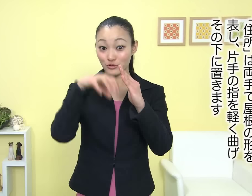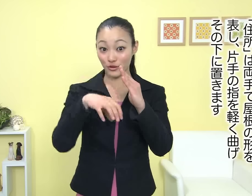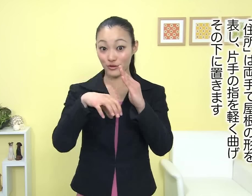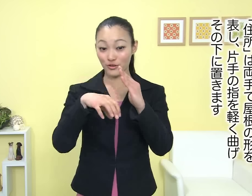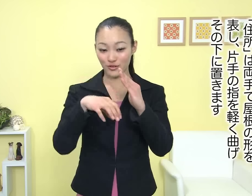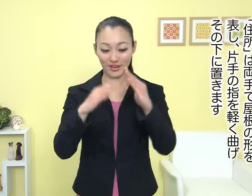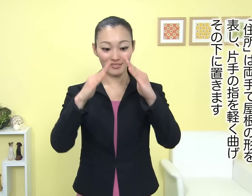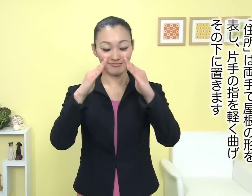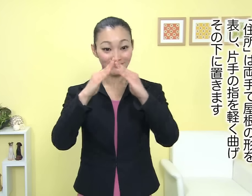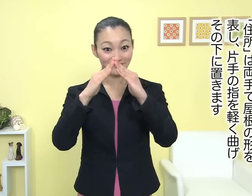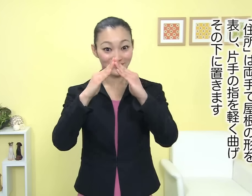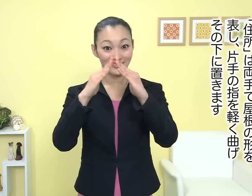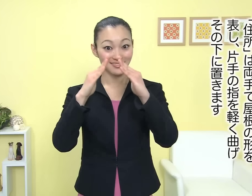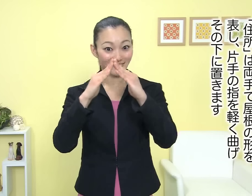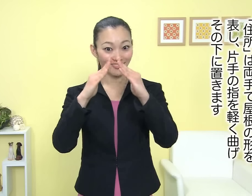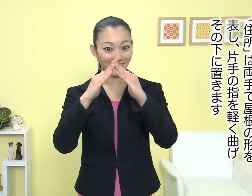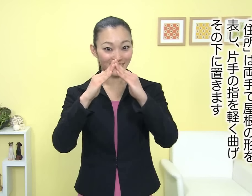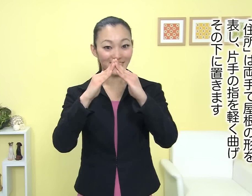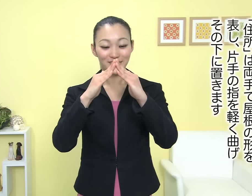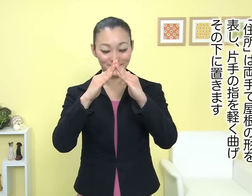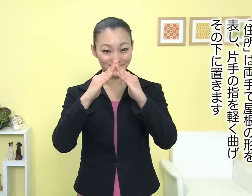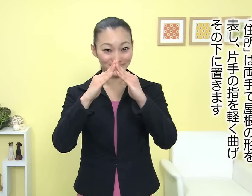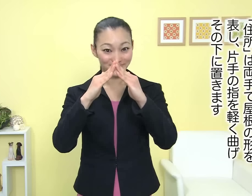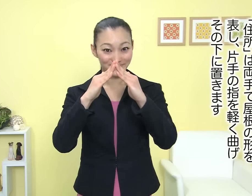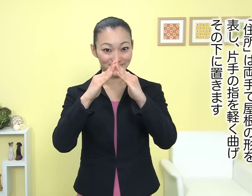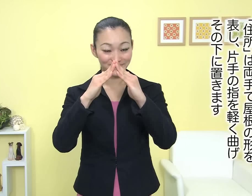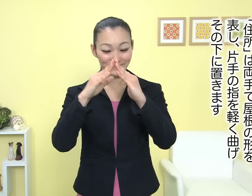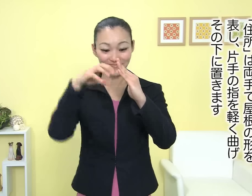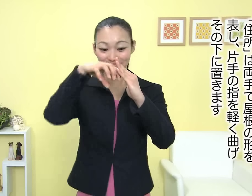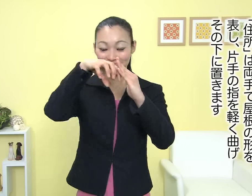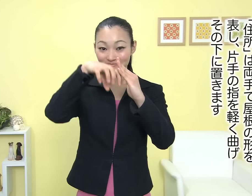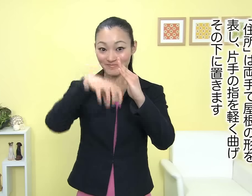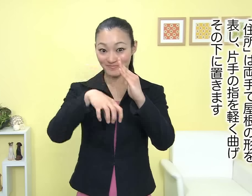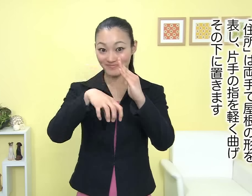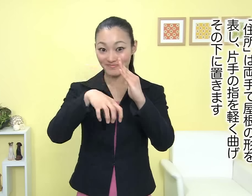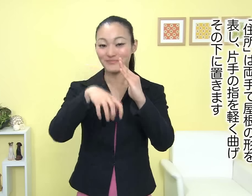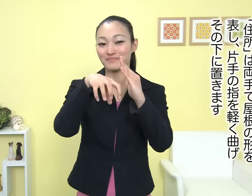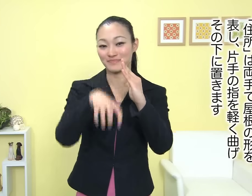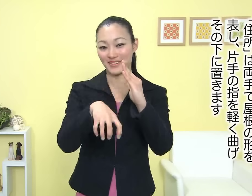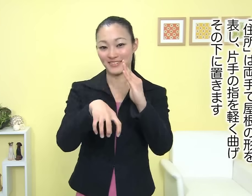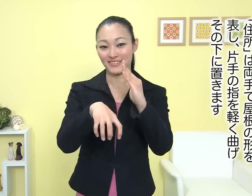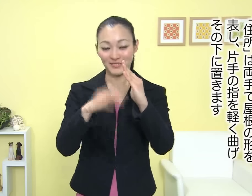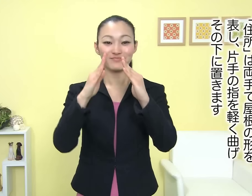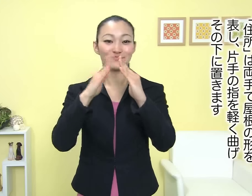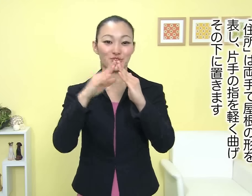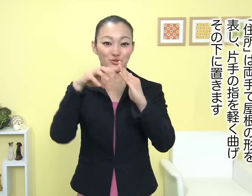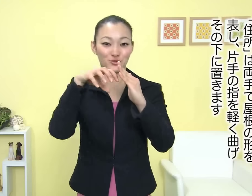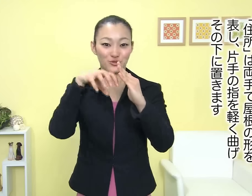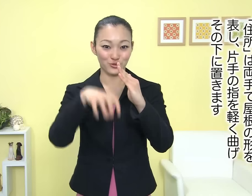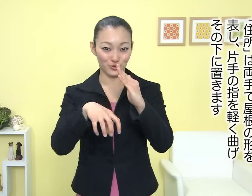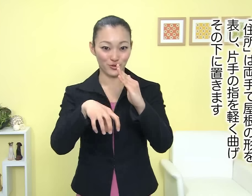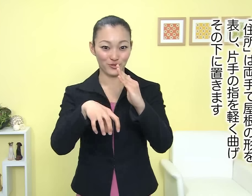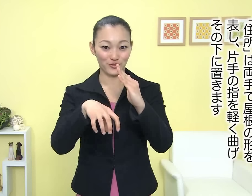住所は両手で屋根の形を表し、片手の指を軽く曲げその下に置きます